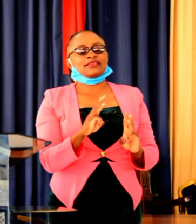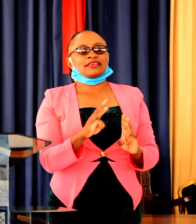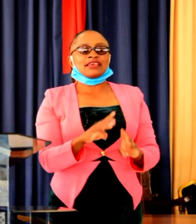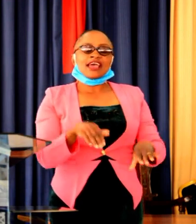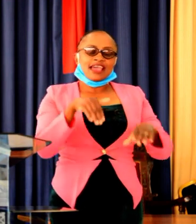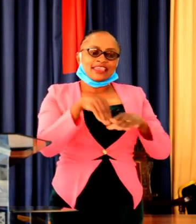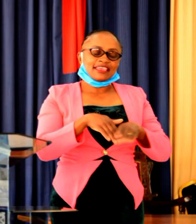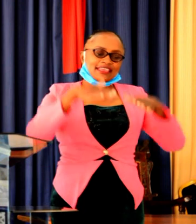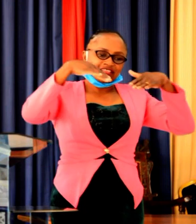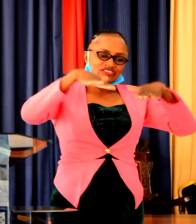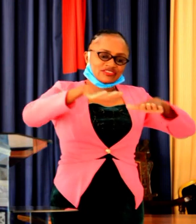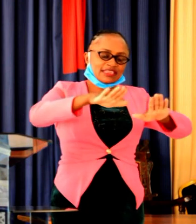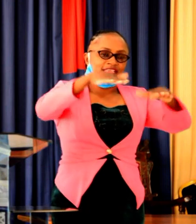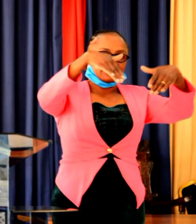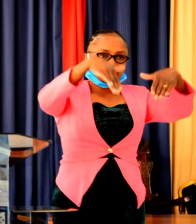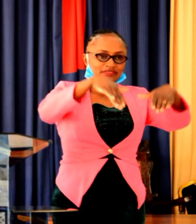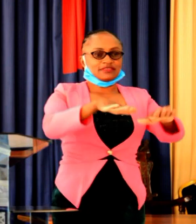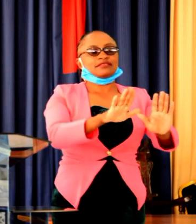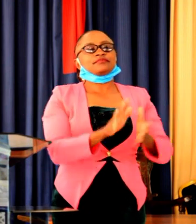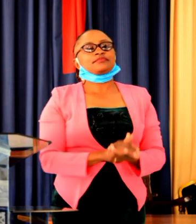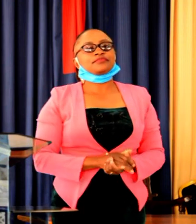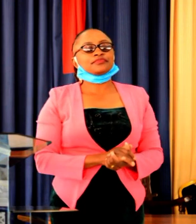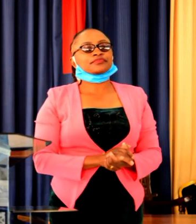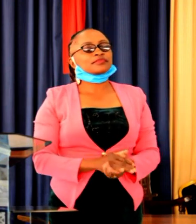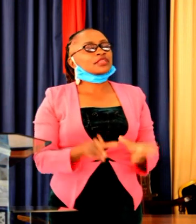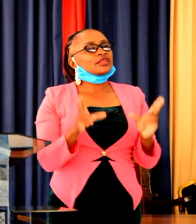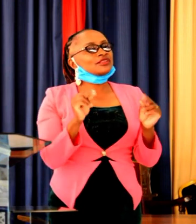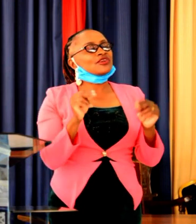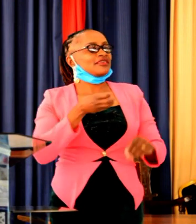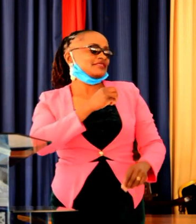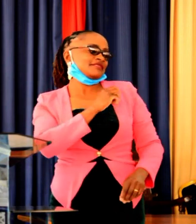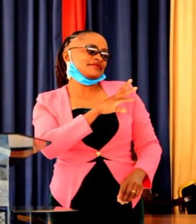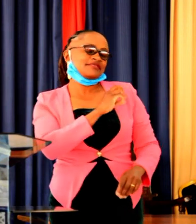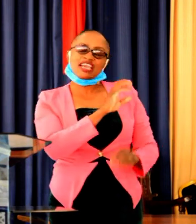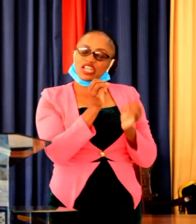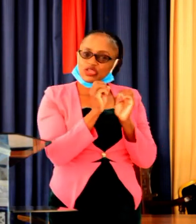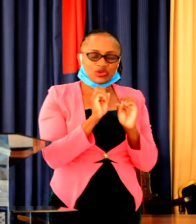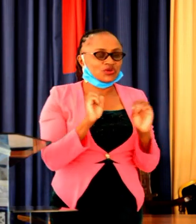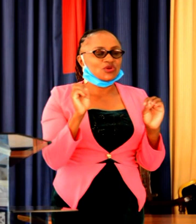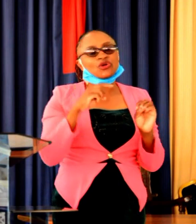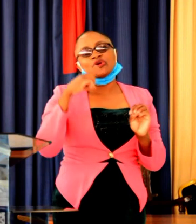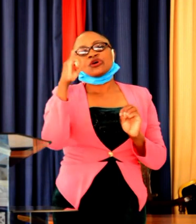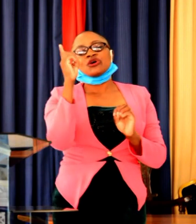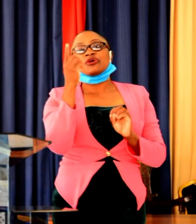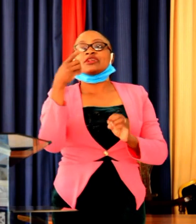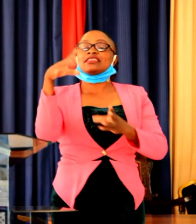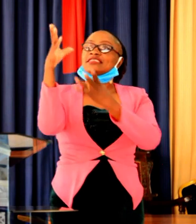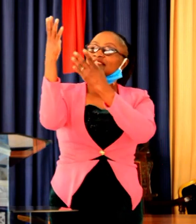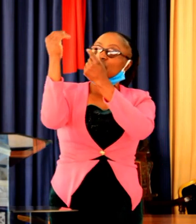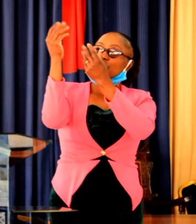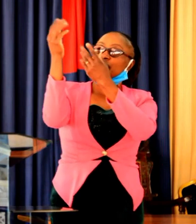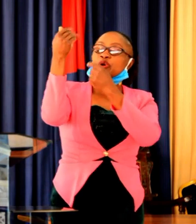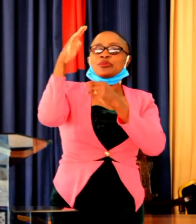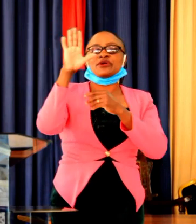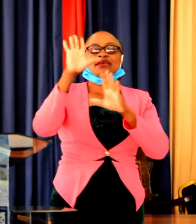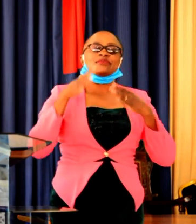sea. Anaweza kutengeneza njia katika bahari. So hakuna kuogopa kwetu, ni kumtegemea kwetu, ni kumtumainia